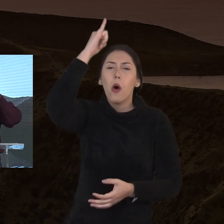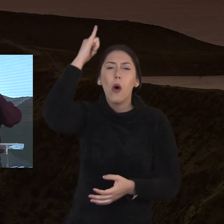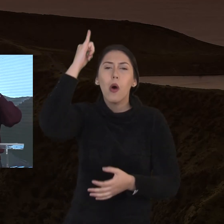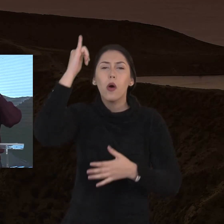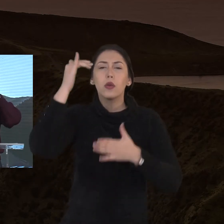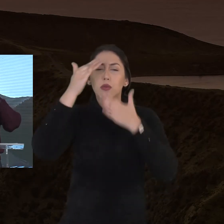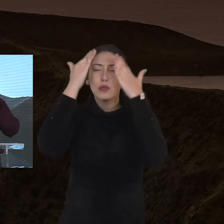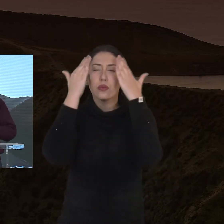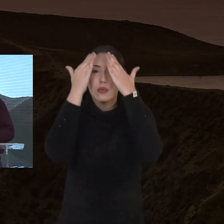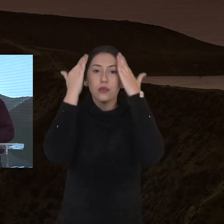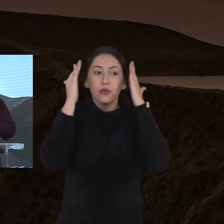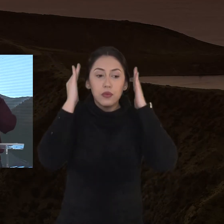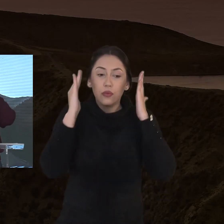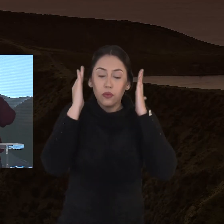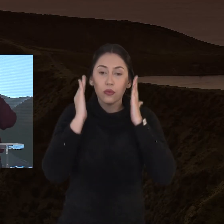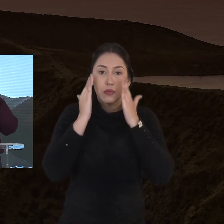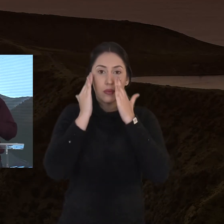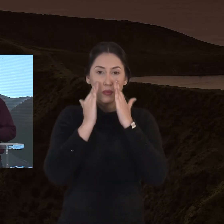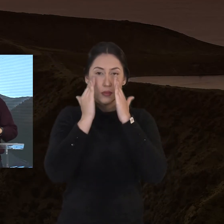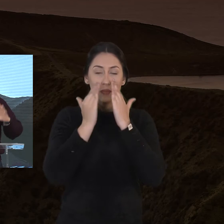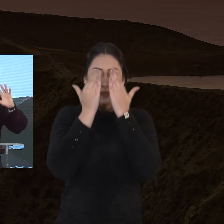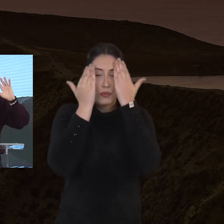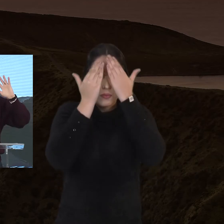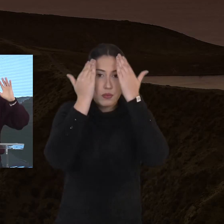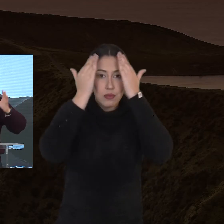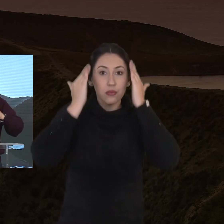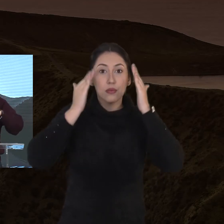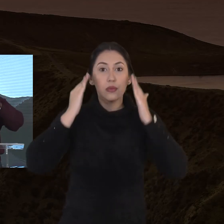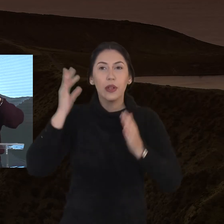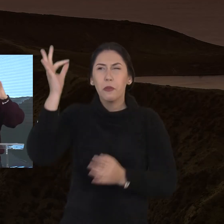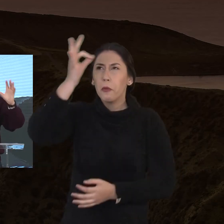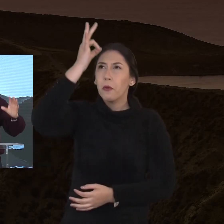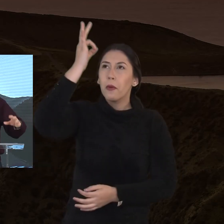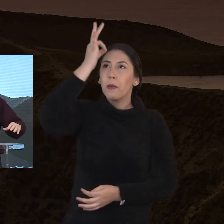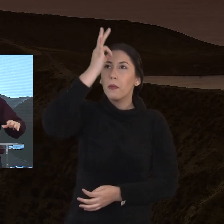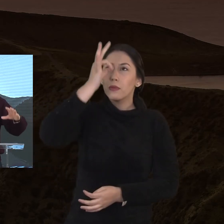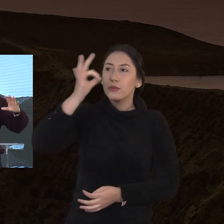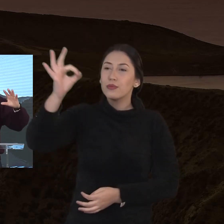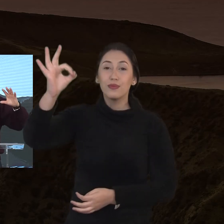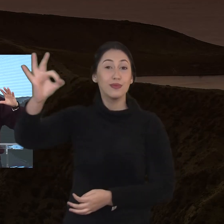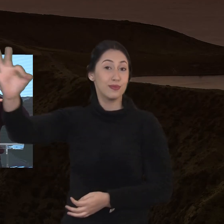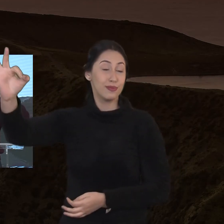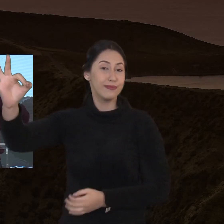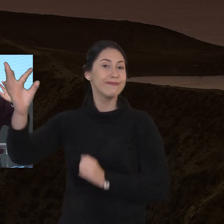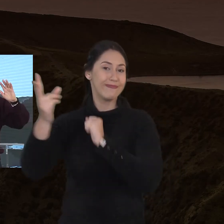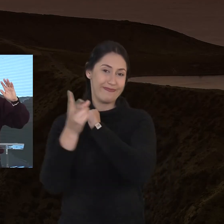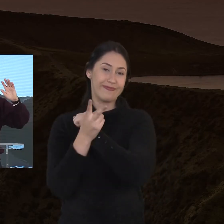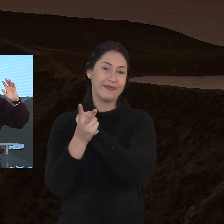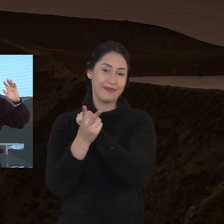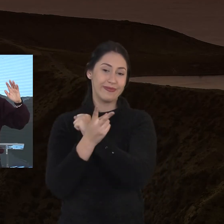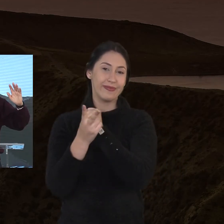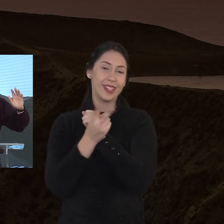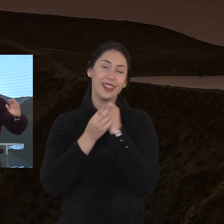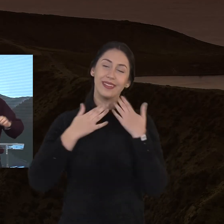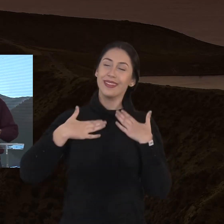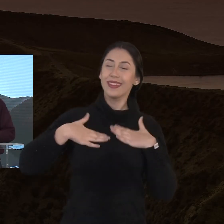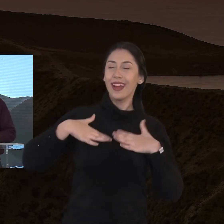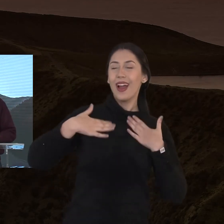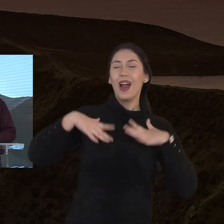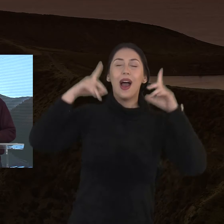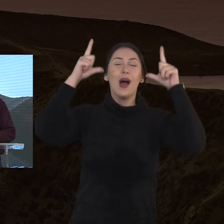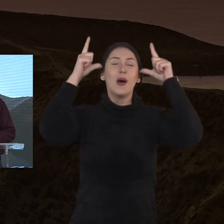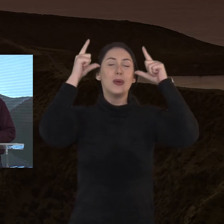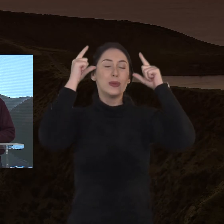passar em volta das orelhas do em volta dos olhos das moscas não veem as moças que me embora e a sorvete ficavam calmas